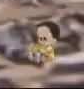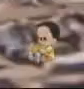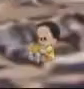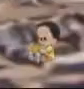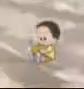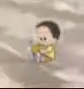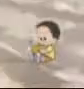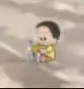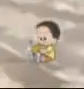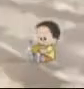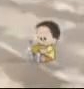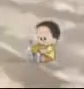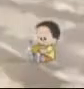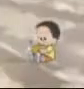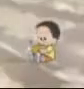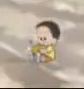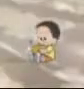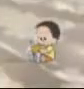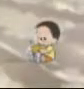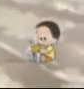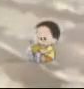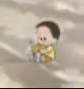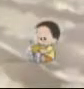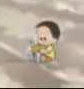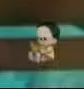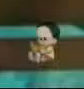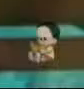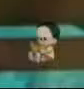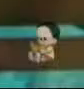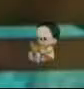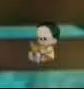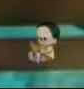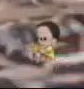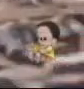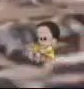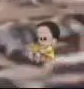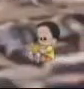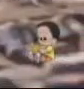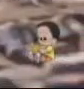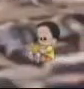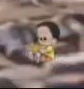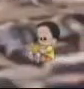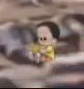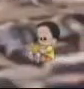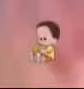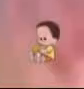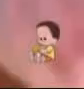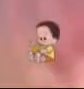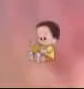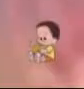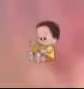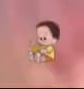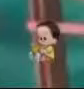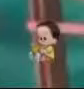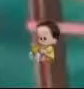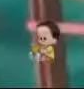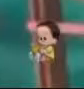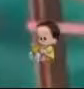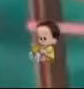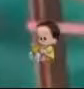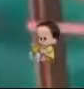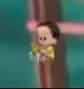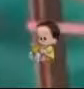e coloca as mãos no chão. Outro menino no playground observa. Ian cai e